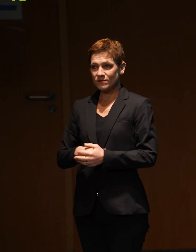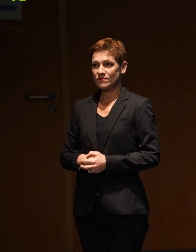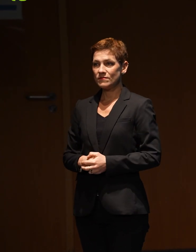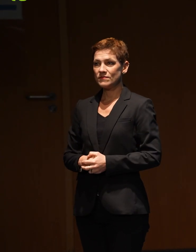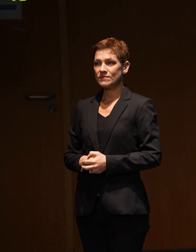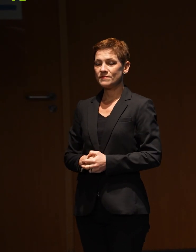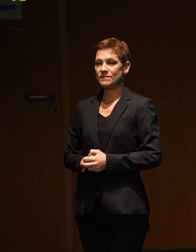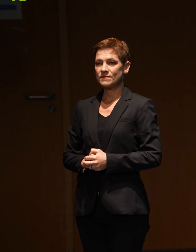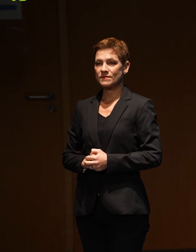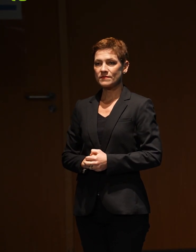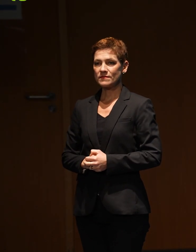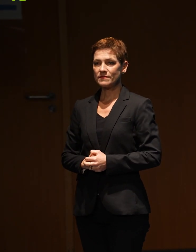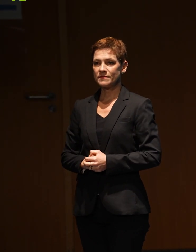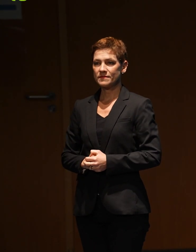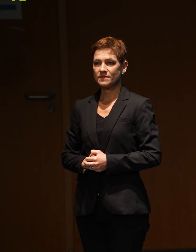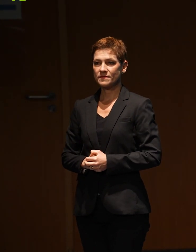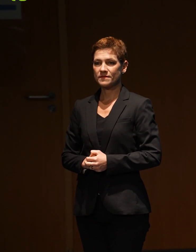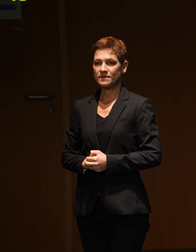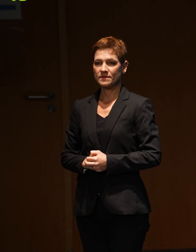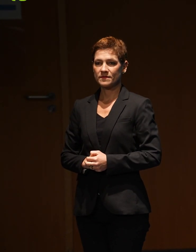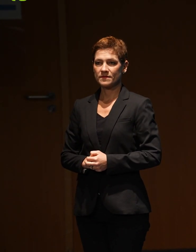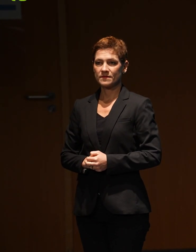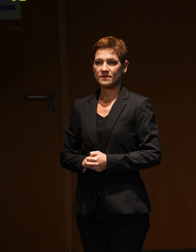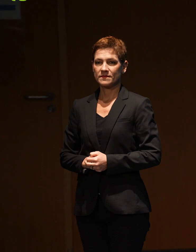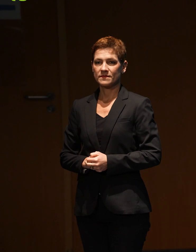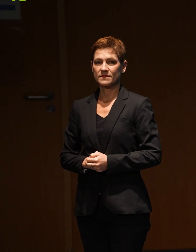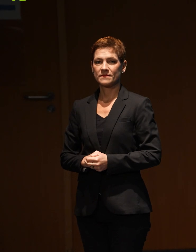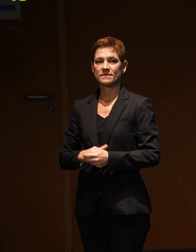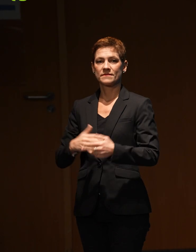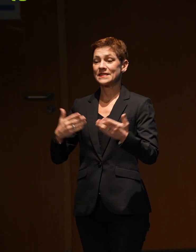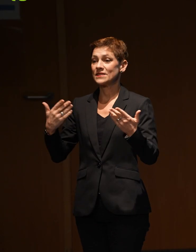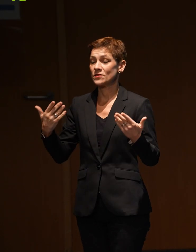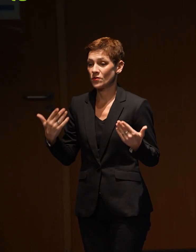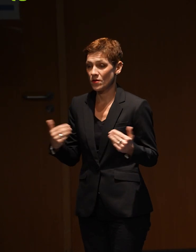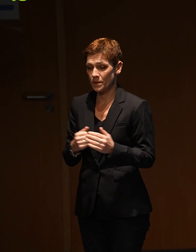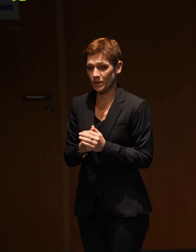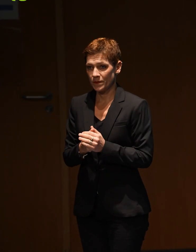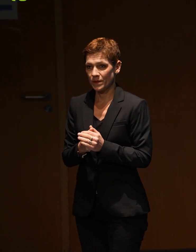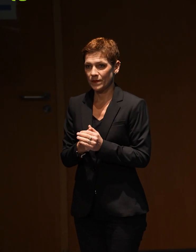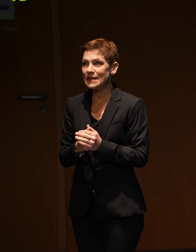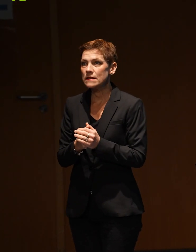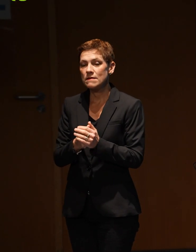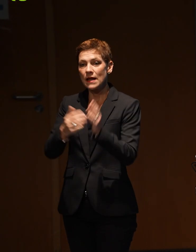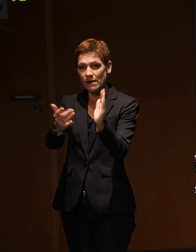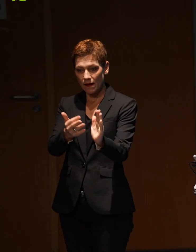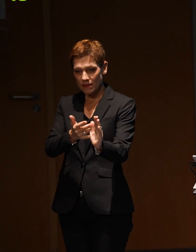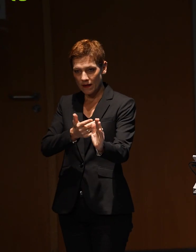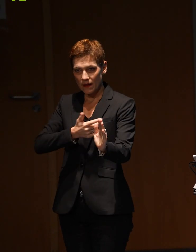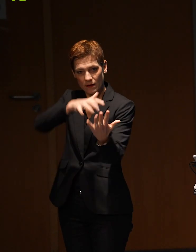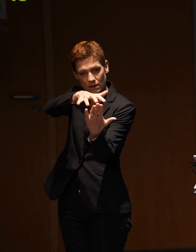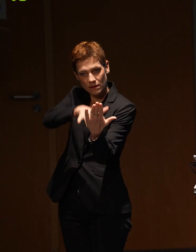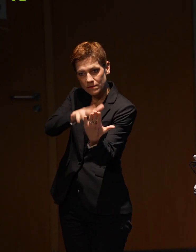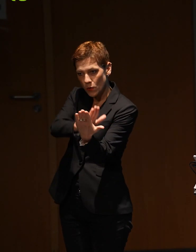welche Schwierigkeit und welche Herausforderung und welcher Reiz es zugleich sind, solche Gedichte zu übersetzen,